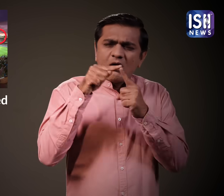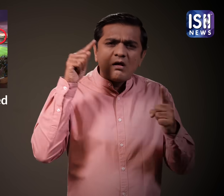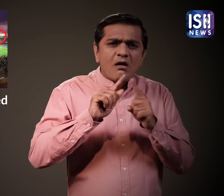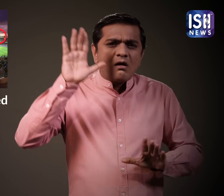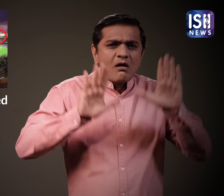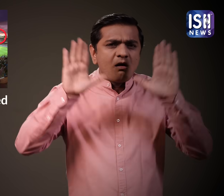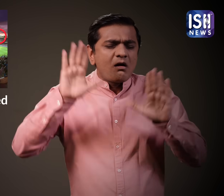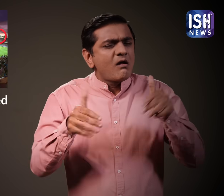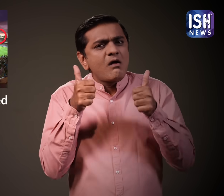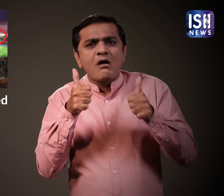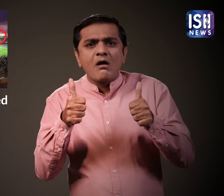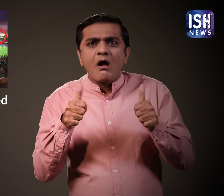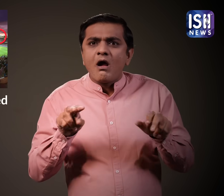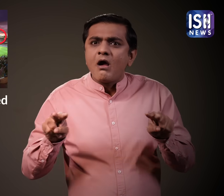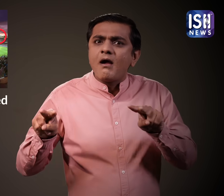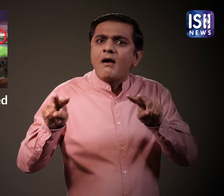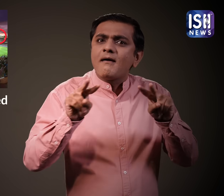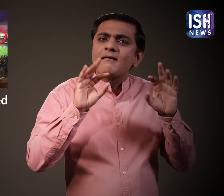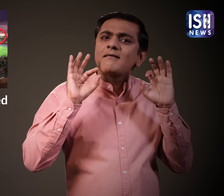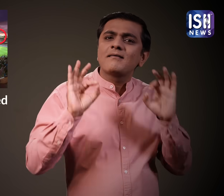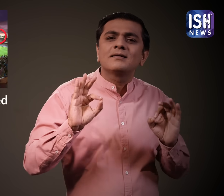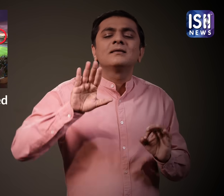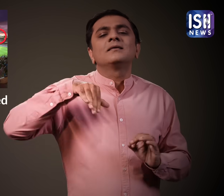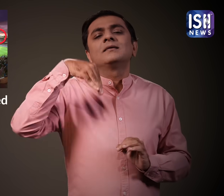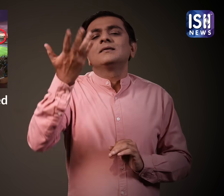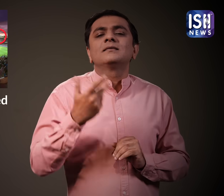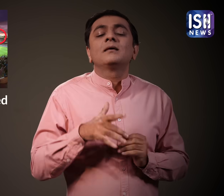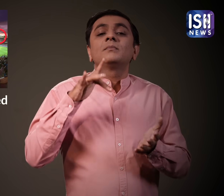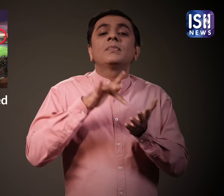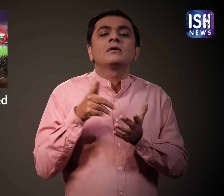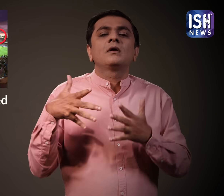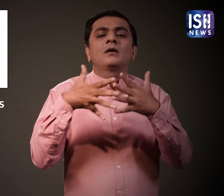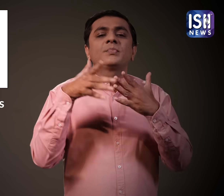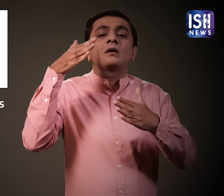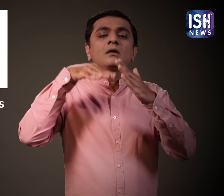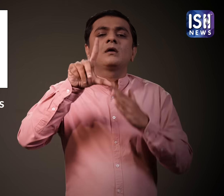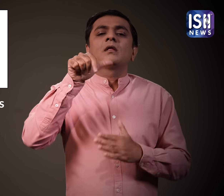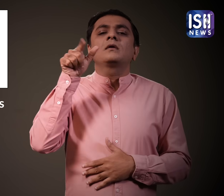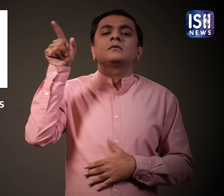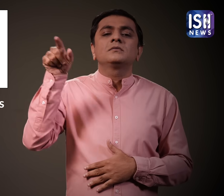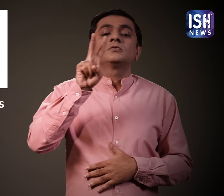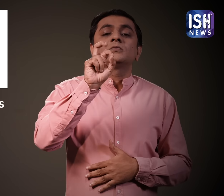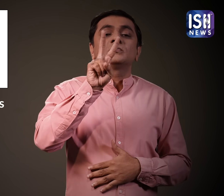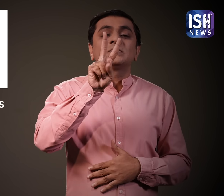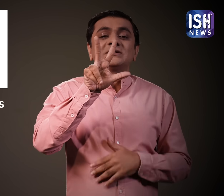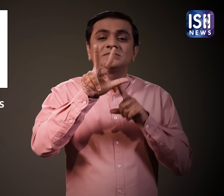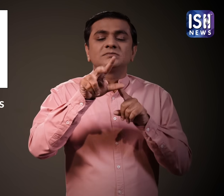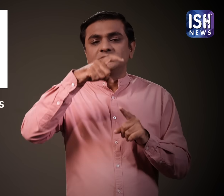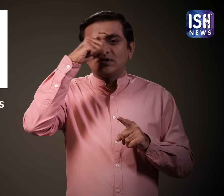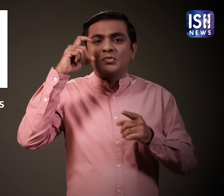आयोसी सदस्यों ने LA समर ओलेंपिक 2018 में क्रिकेट को ओलेंपिक खेल के रूप में शामिल करने के लिए मद्दान